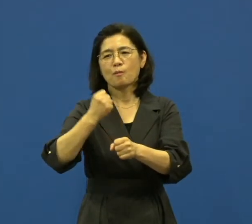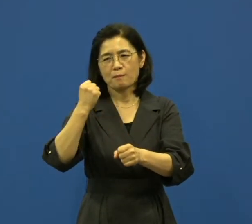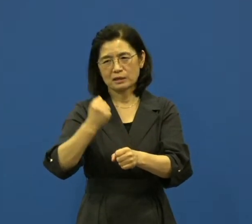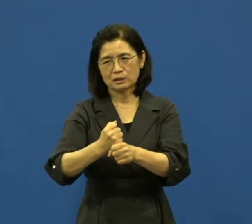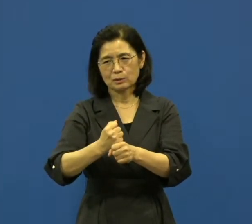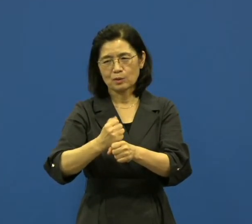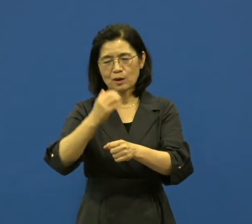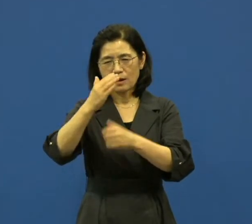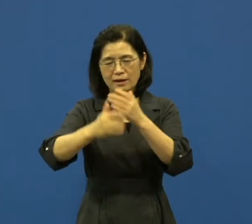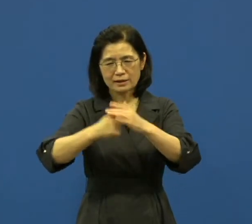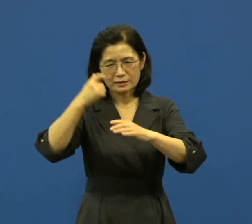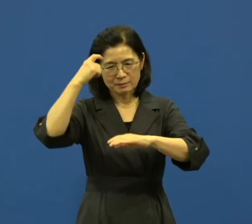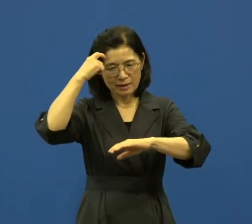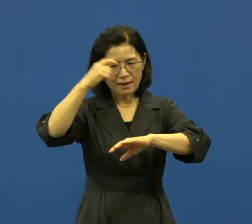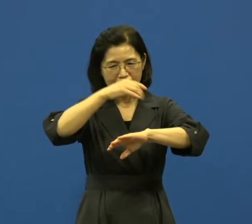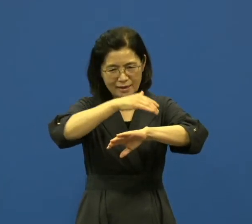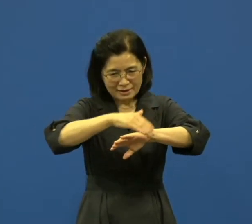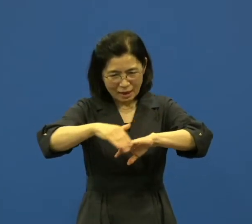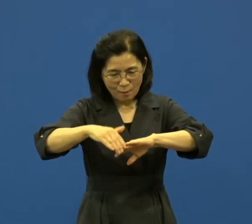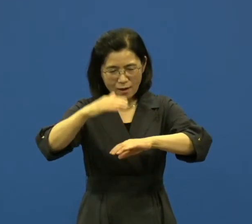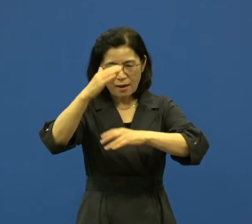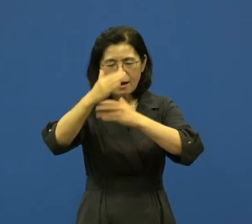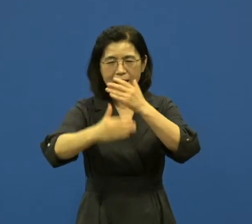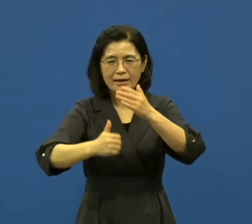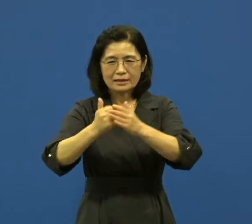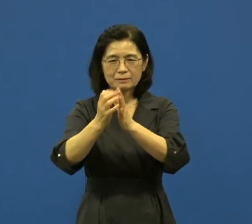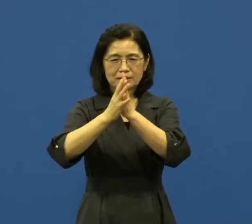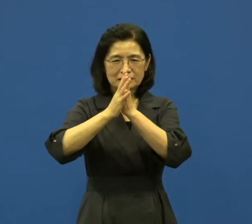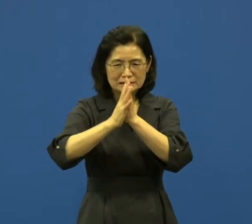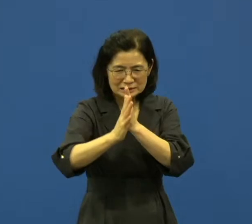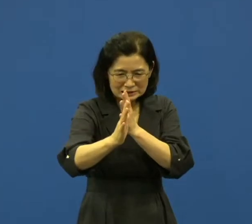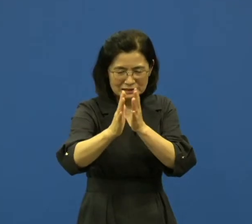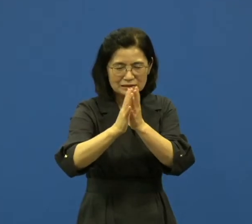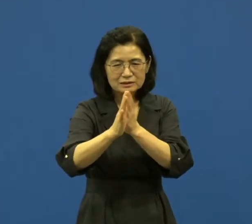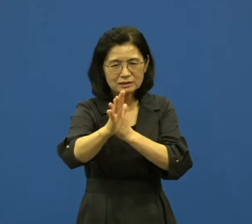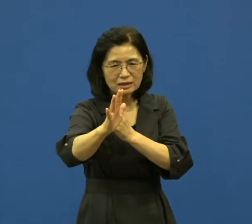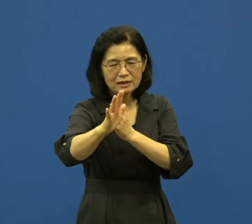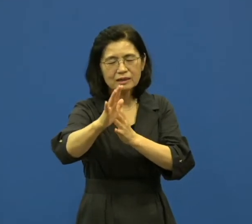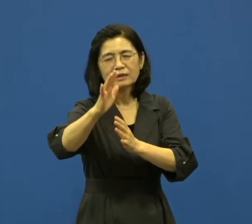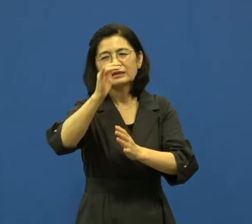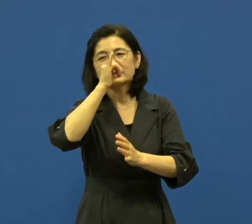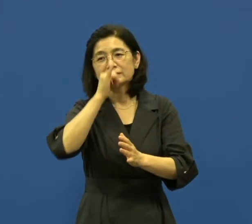있고, 하나님의 질서 안에 있고, 하나님의 성품 안에 있고.